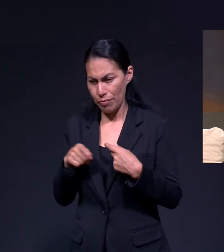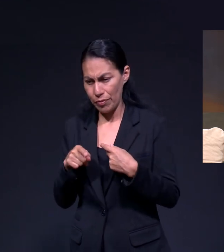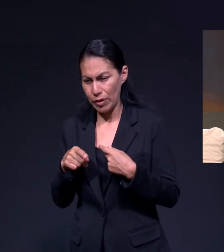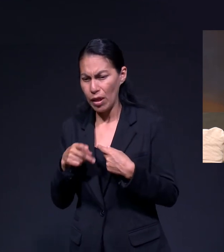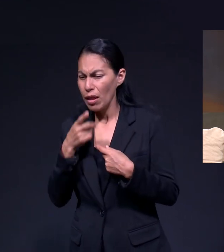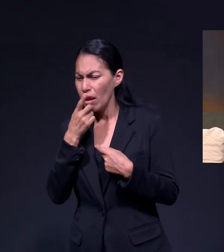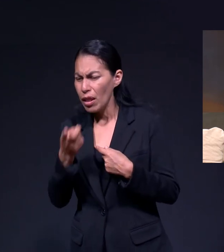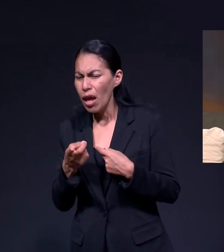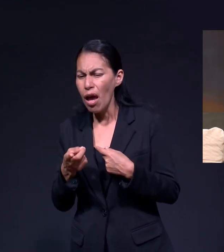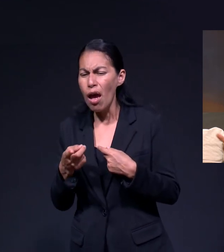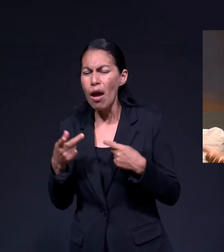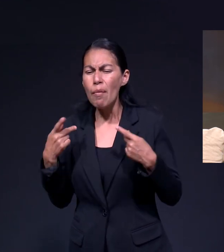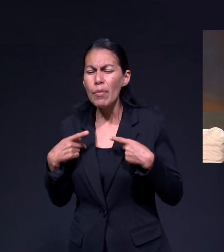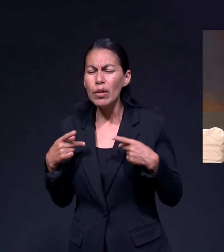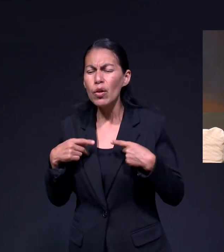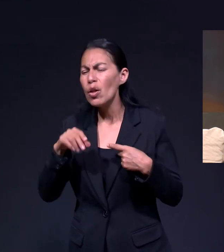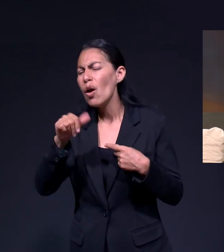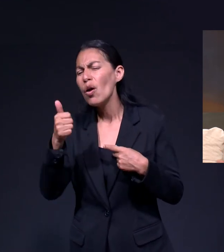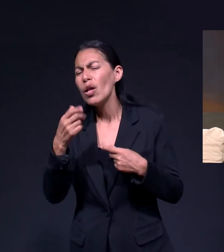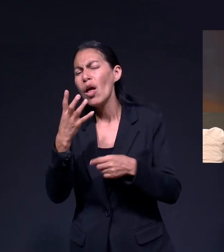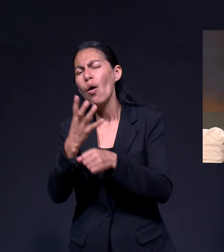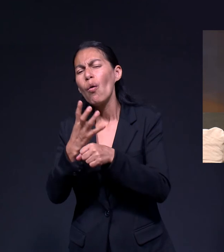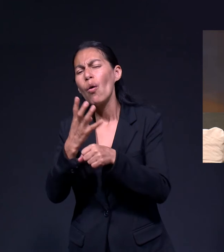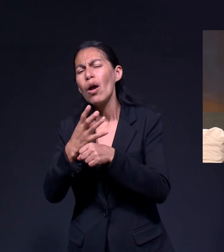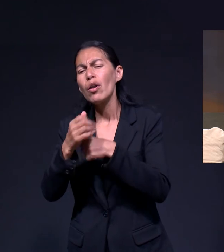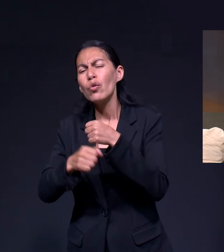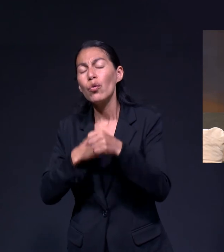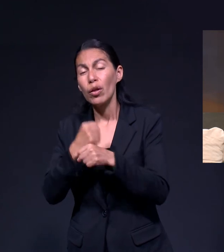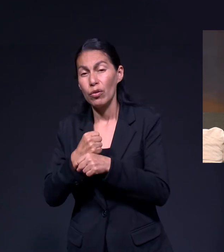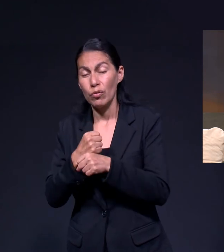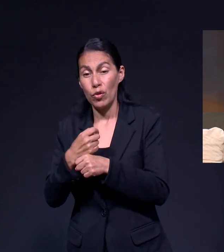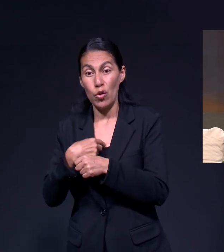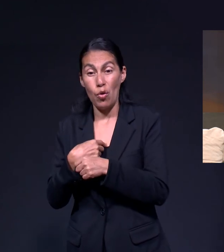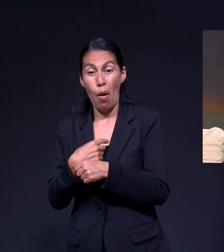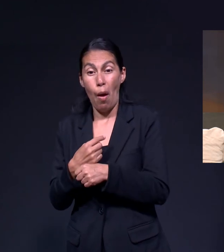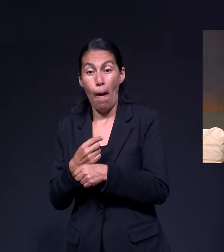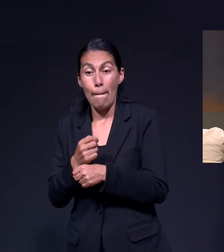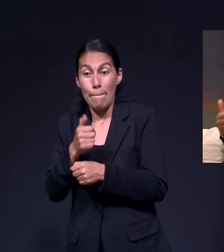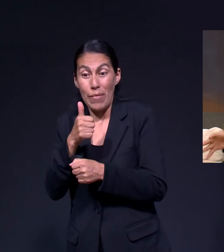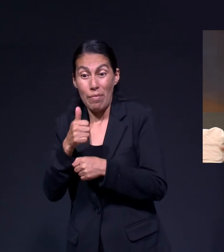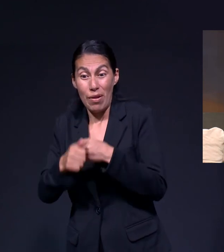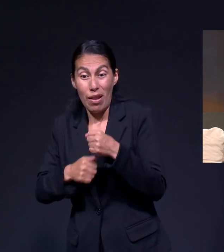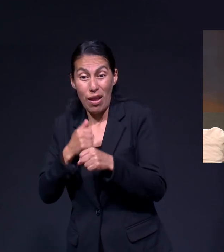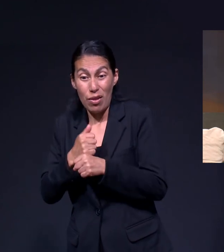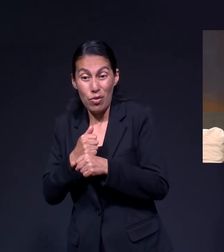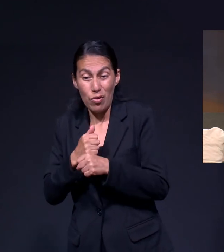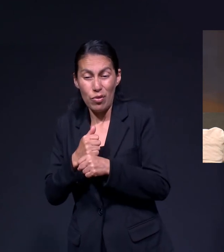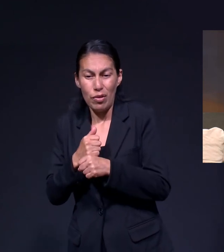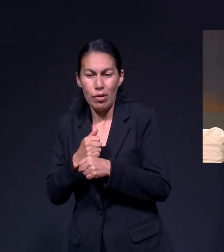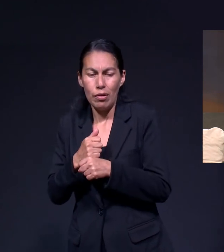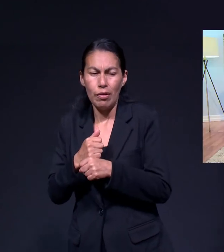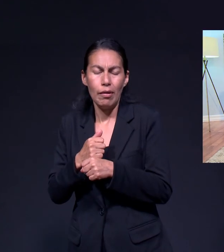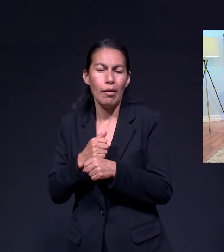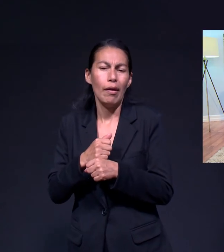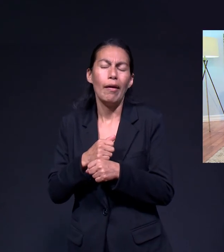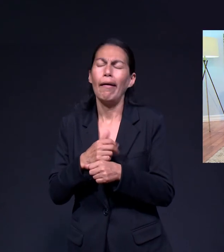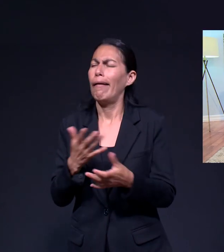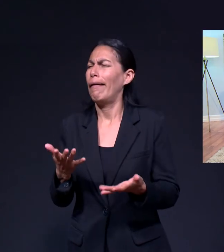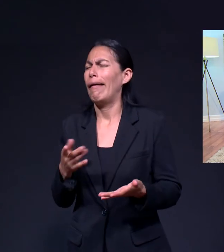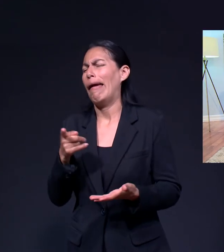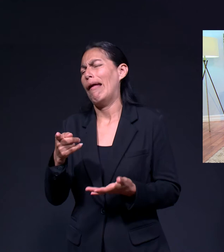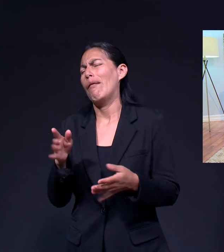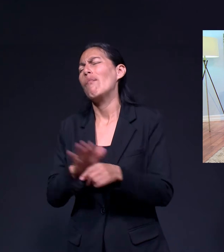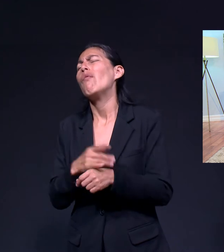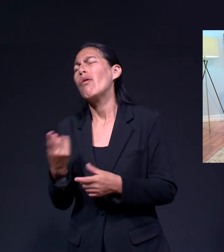y ellos esperaban uno de cuarto año yo iba en primer año y me lo decían así hubieran traído a alguien de cuarto así atrás y me decían hay